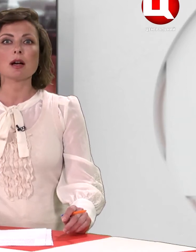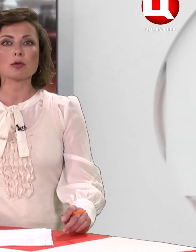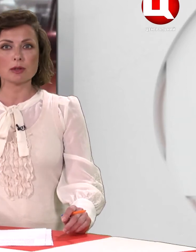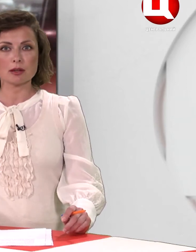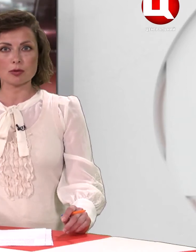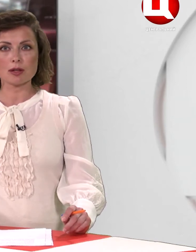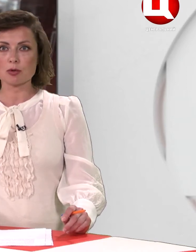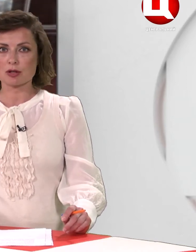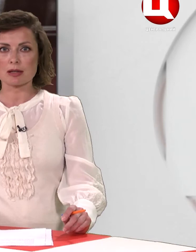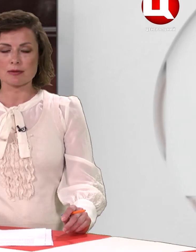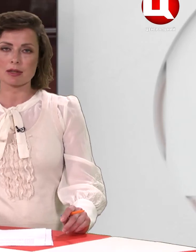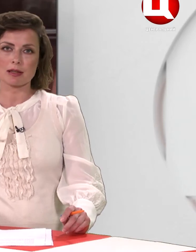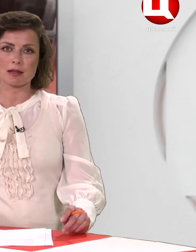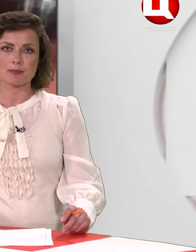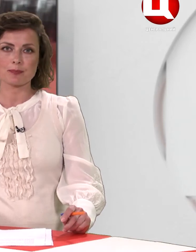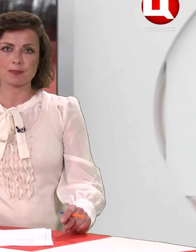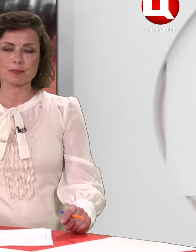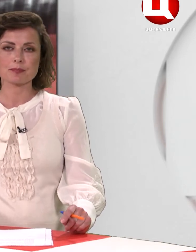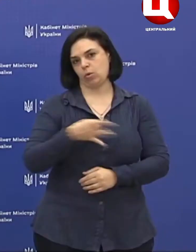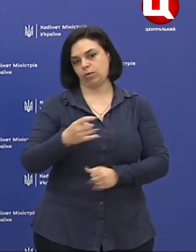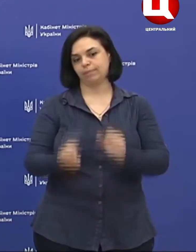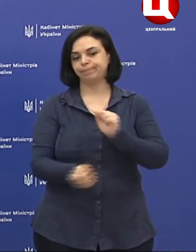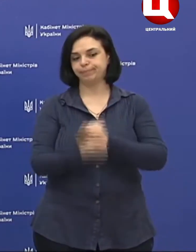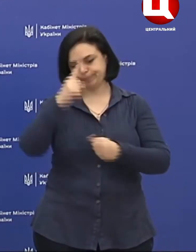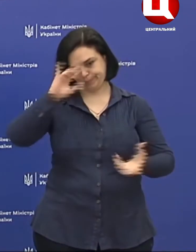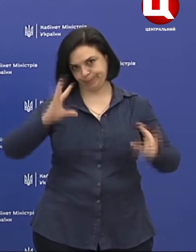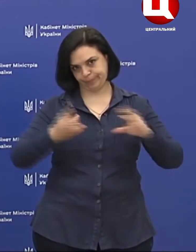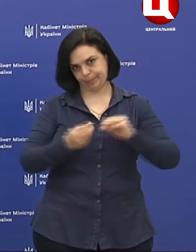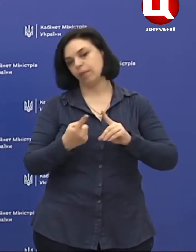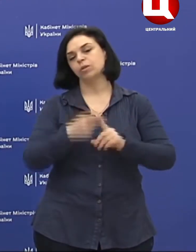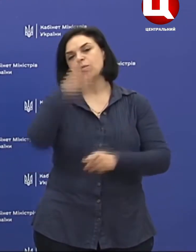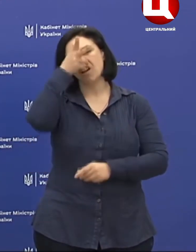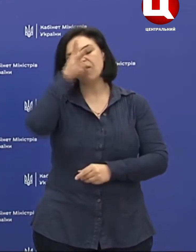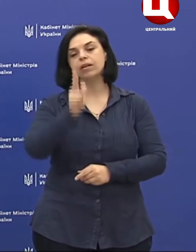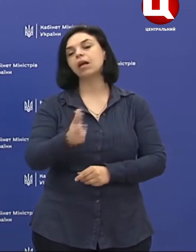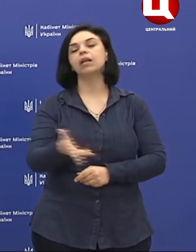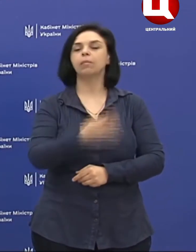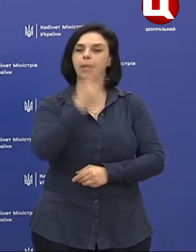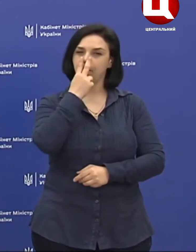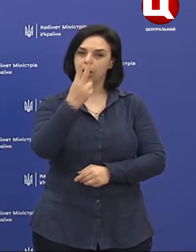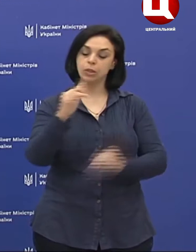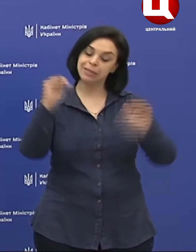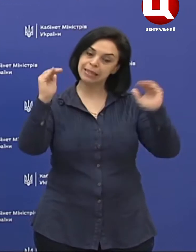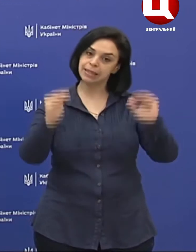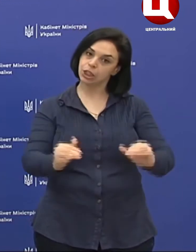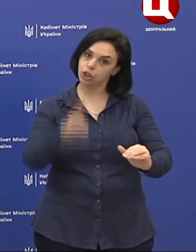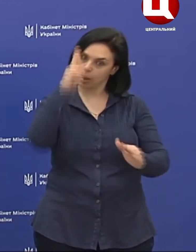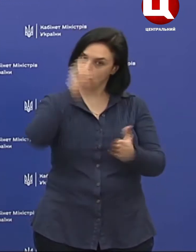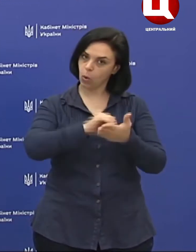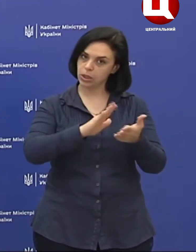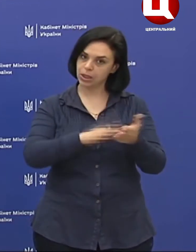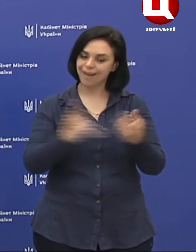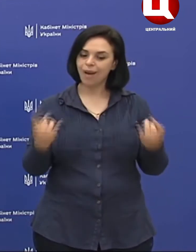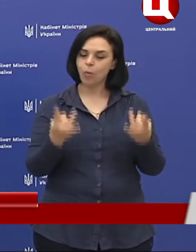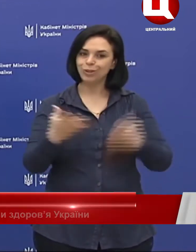проведенням рутинної імунізації в країні. В першому кварталі ми бачимо зниження показників